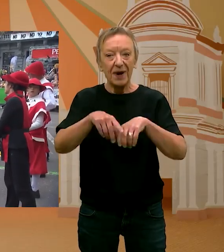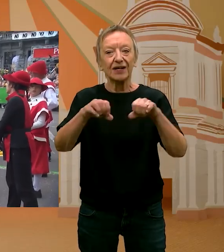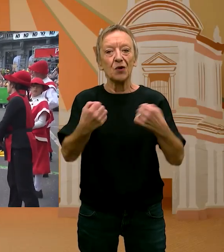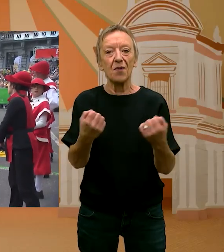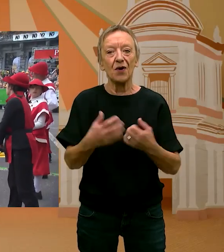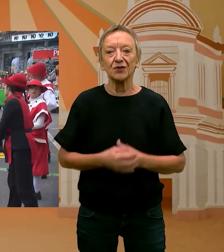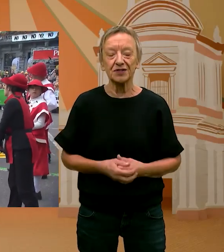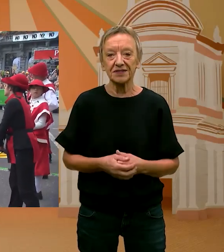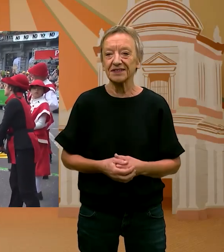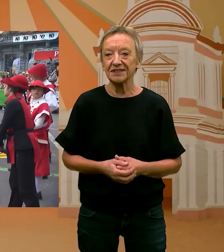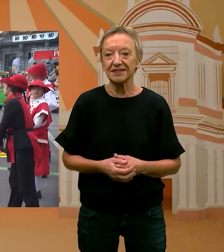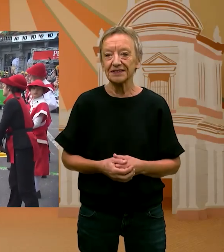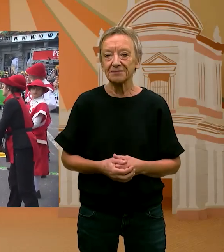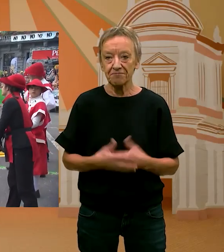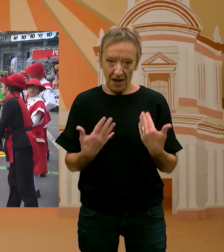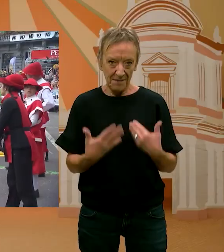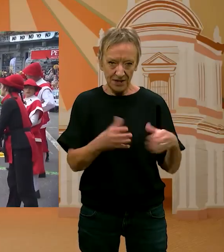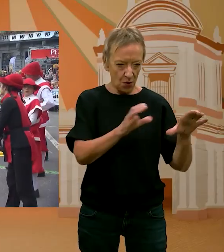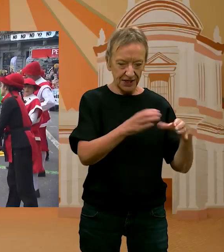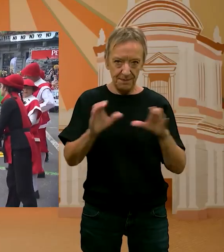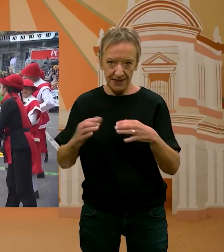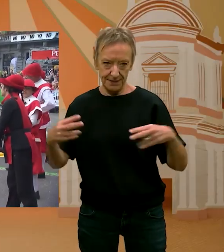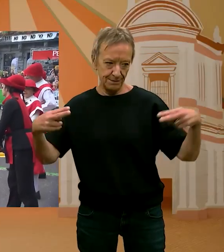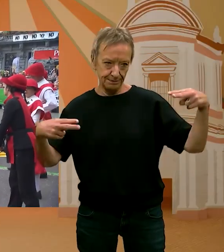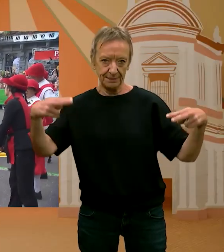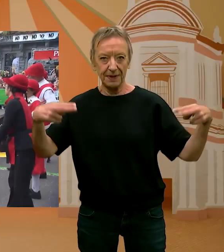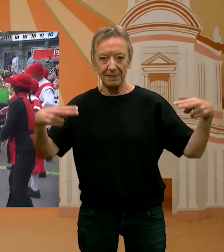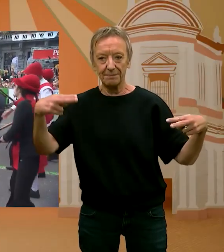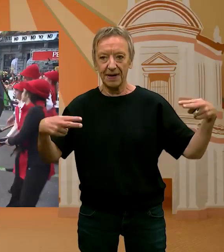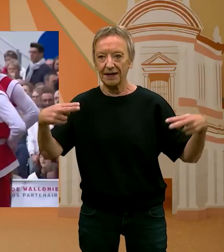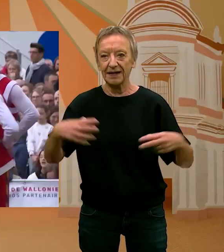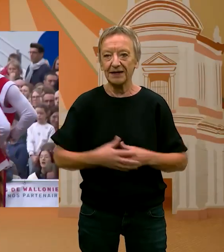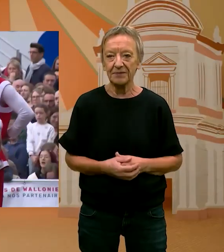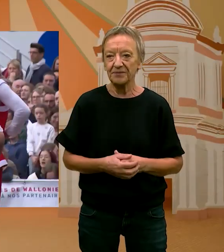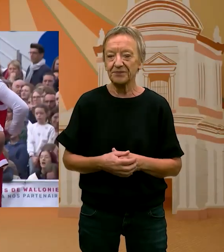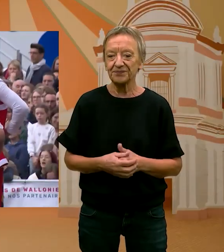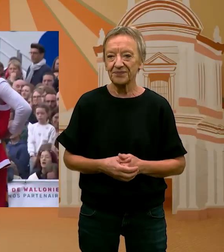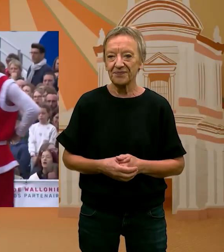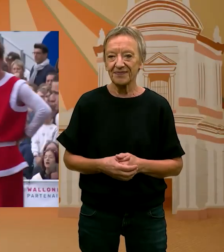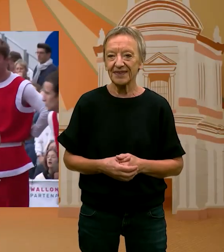en train de se regarder les uns les autres. Et dans quelques instants, Yves De Vos va demander au drapeau. Et voilà, et c'est parti.